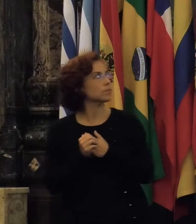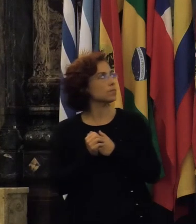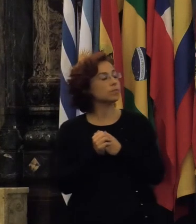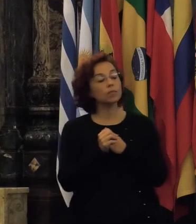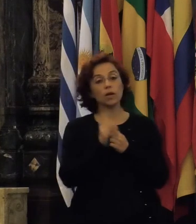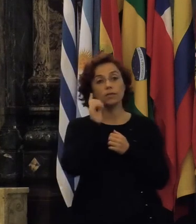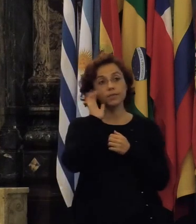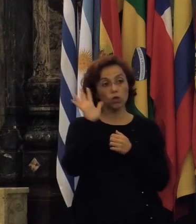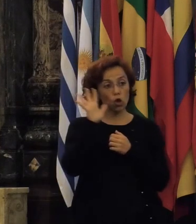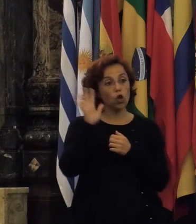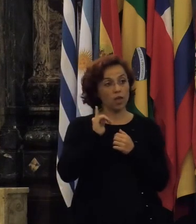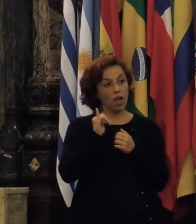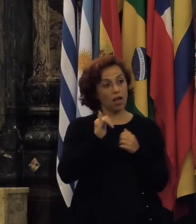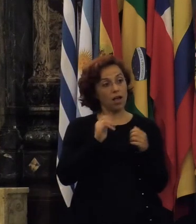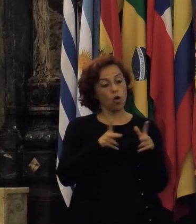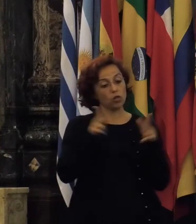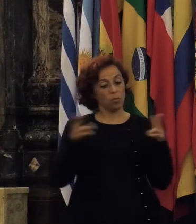La psicología es contemporánea.